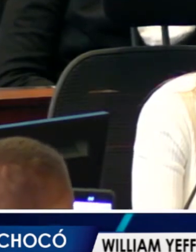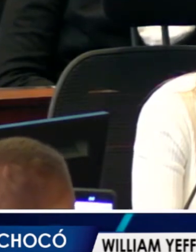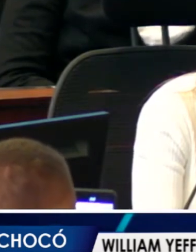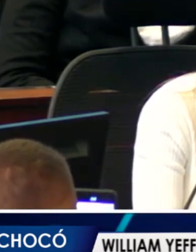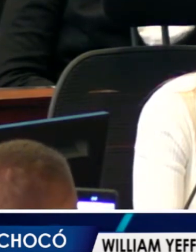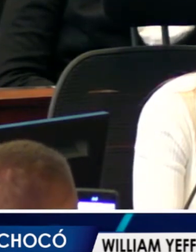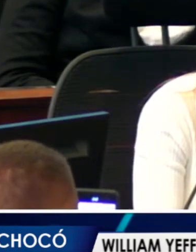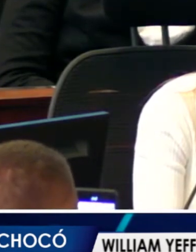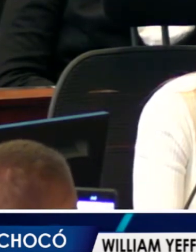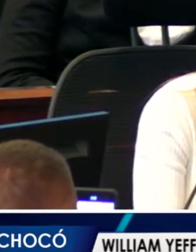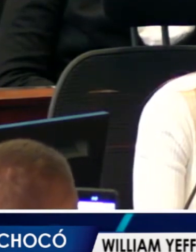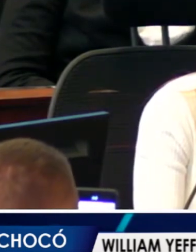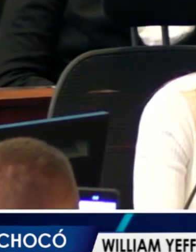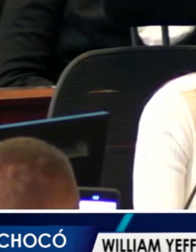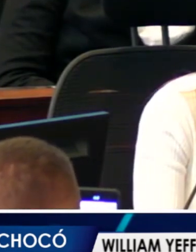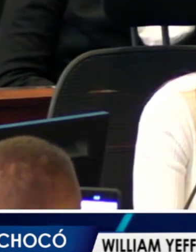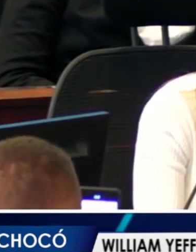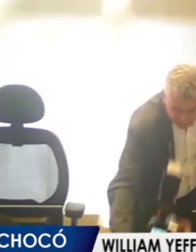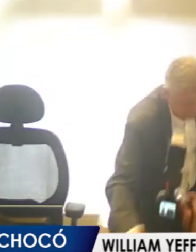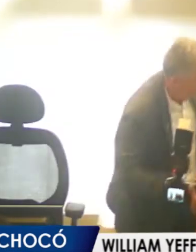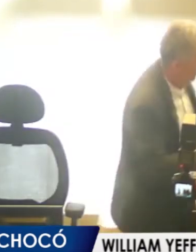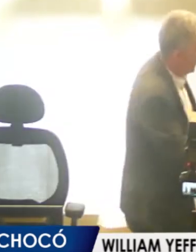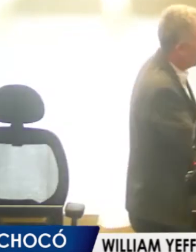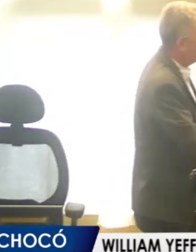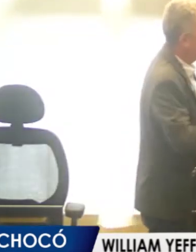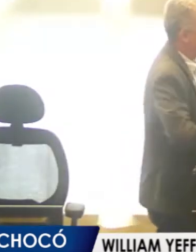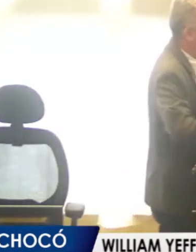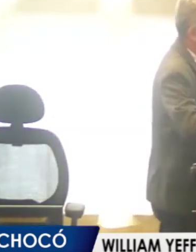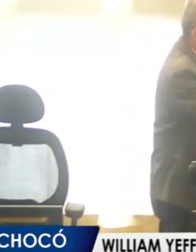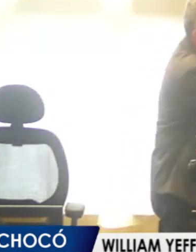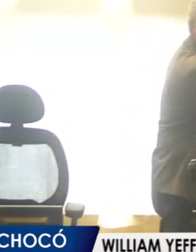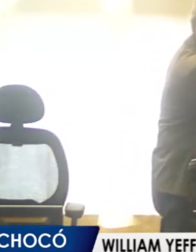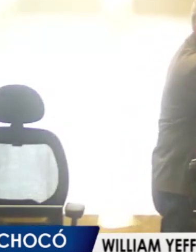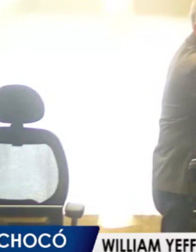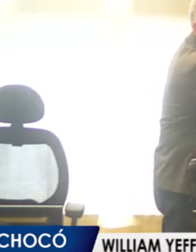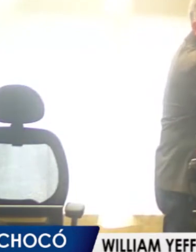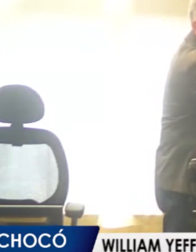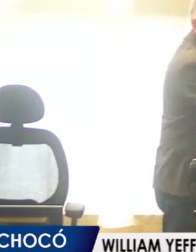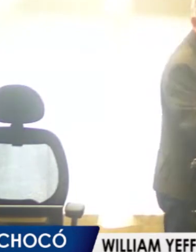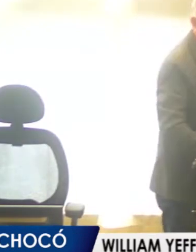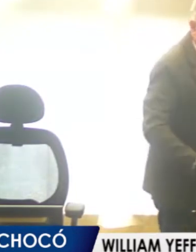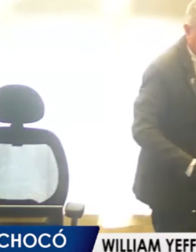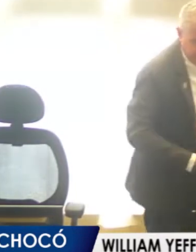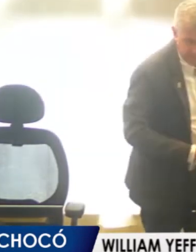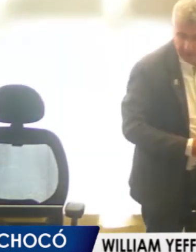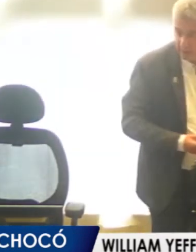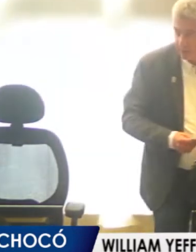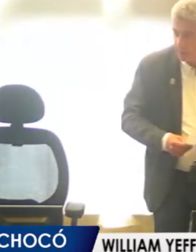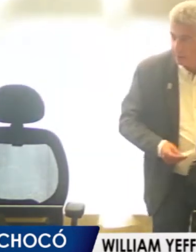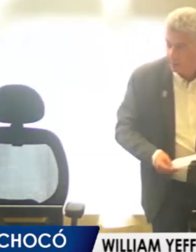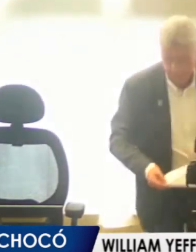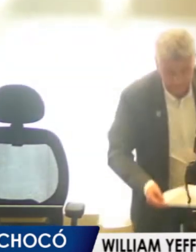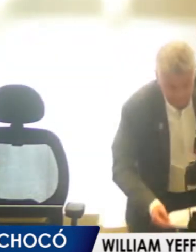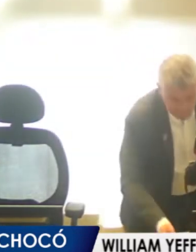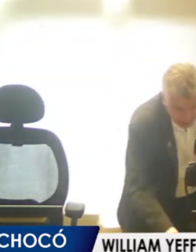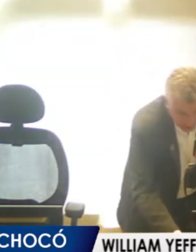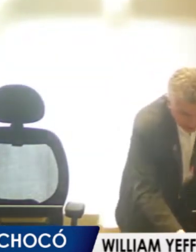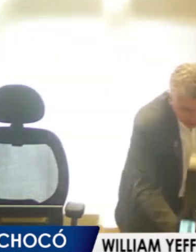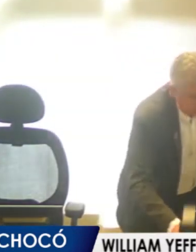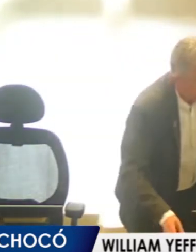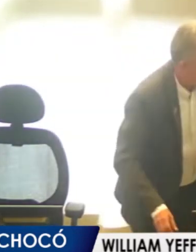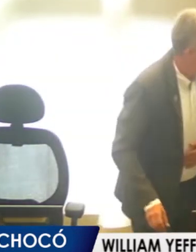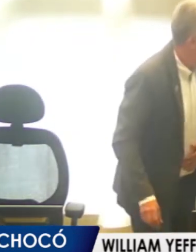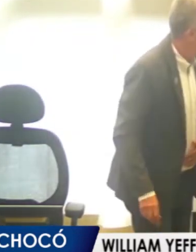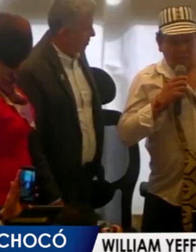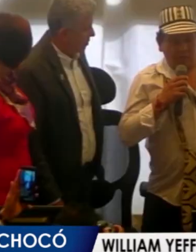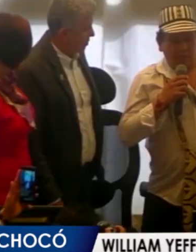nuestras más sinceras felicitaciones. El nuevo personero de Medellín asumirá funciones en defensa de los derechos de los ciudadanos